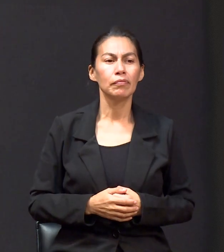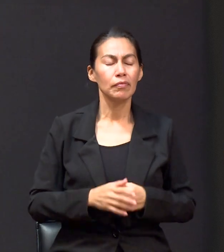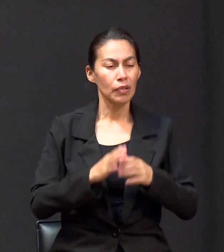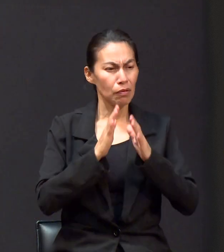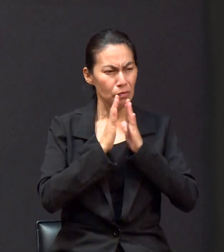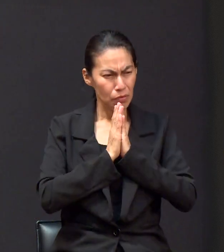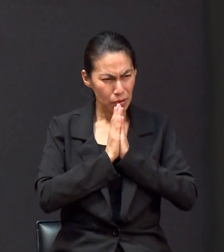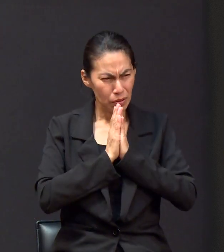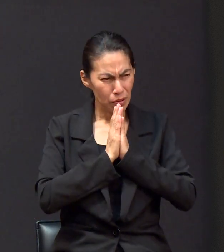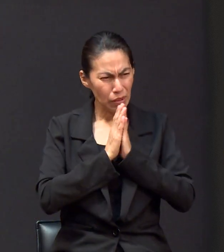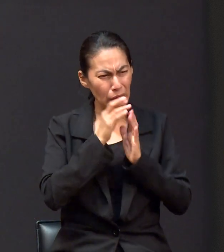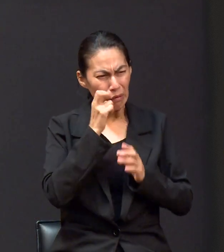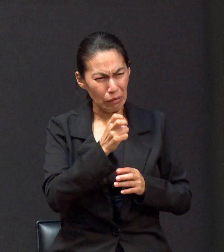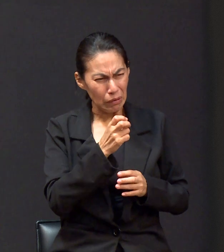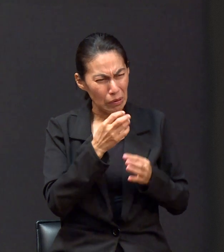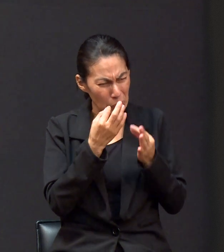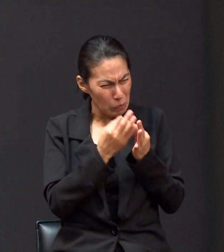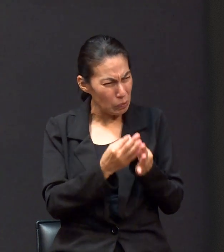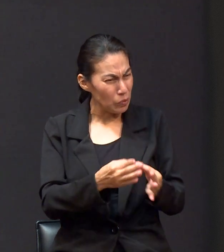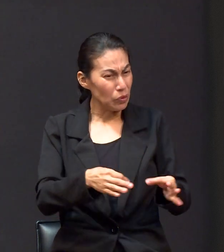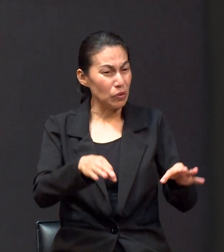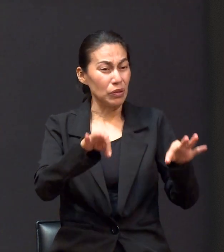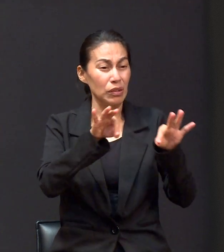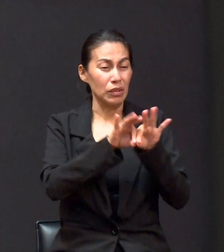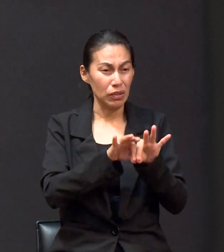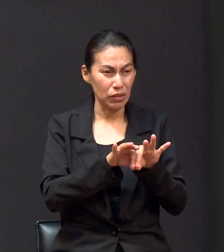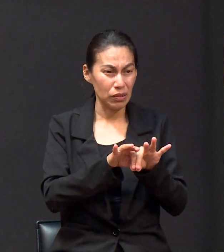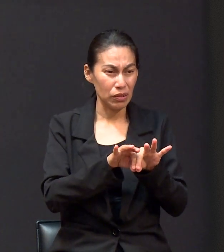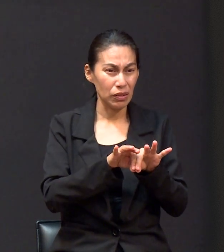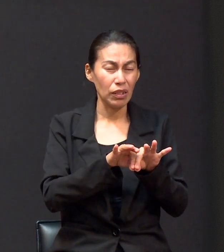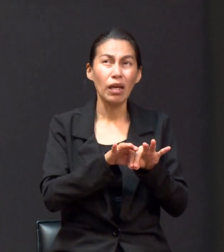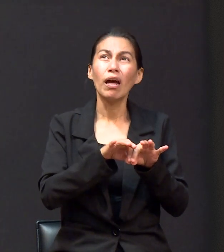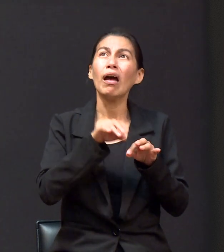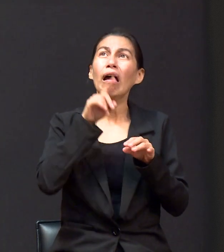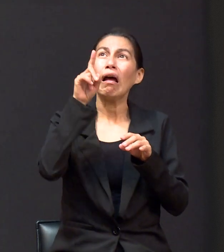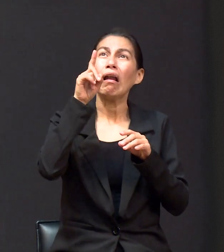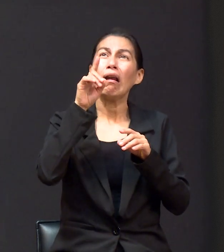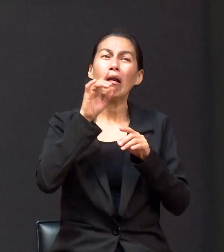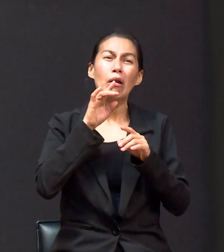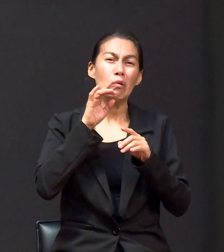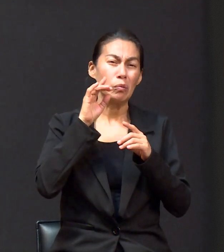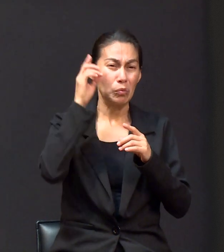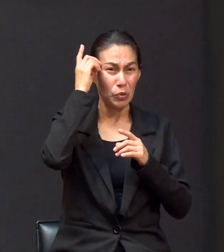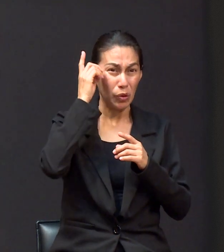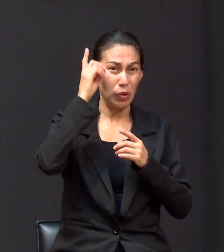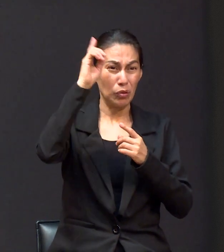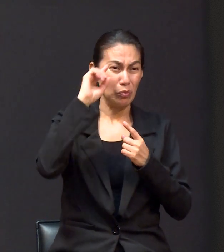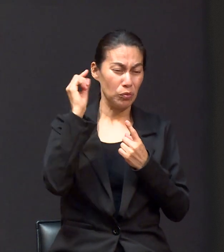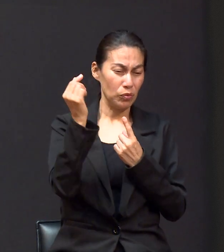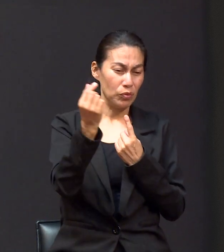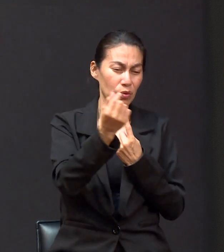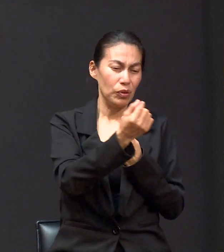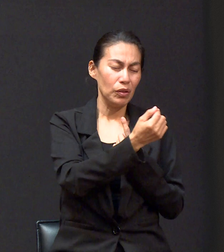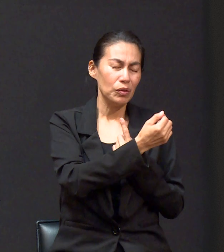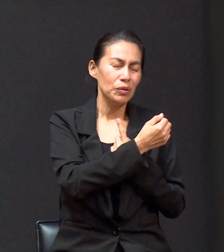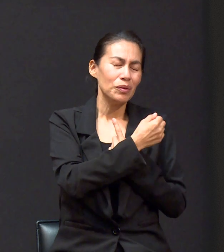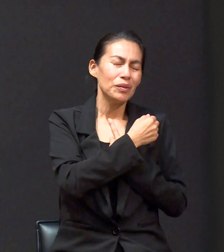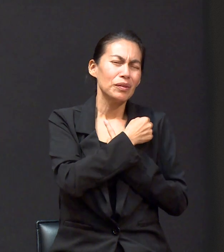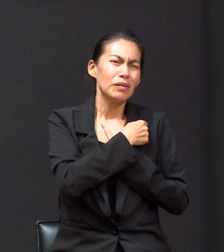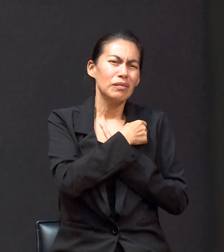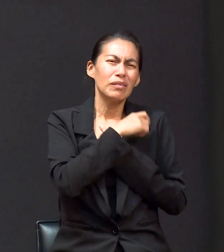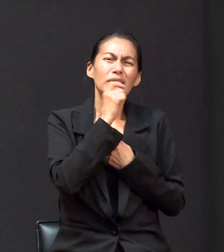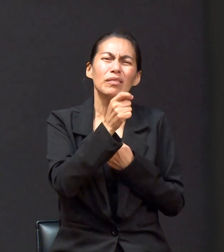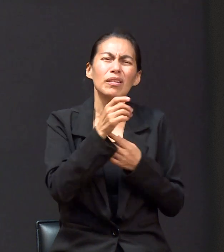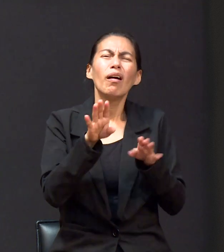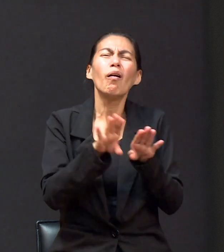Amén. O sea, es importantísimo que te pongas al abrigo del Altísimo. Sí. ¿Cómo